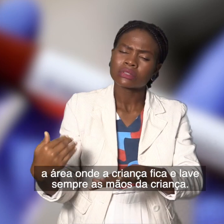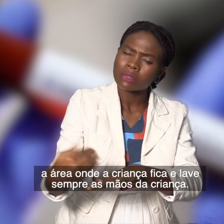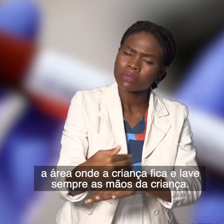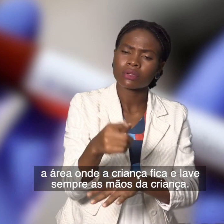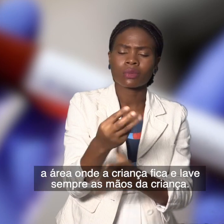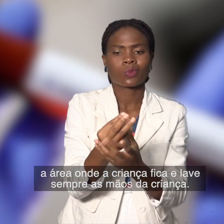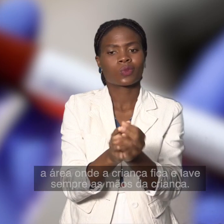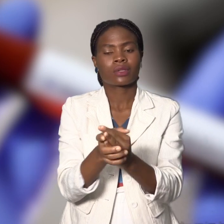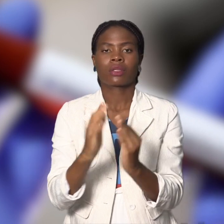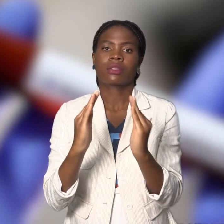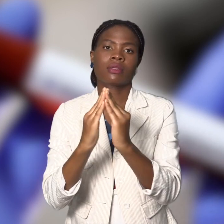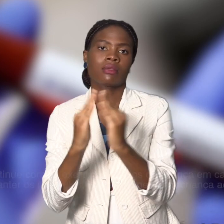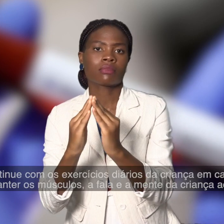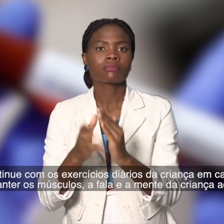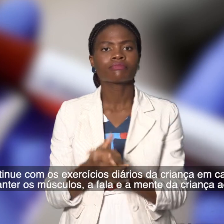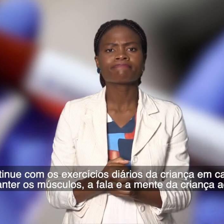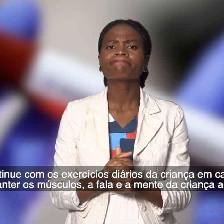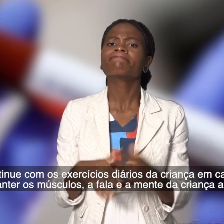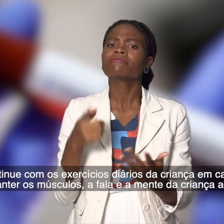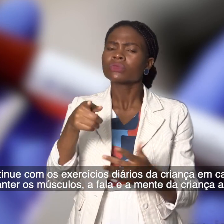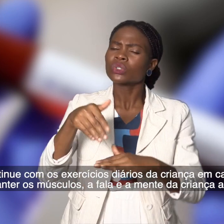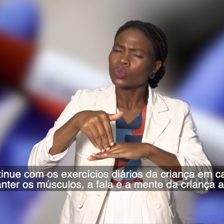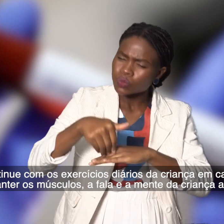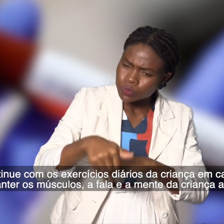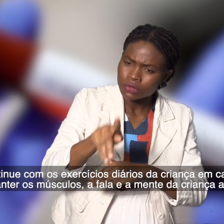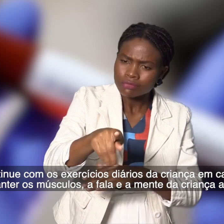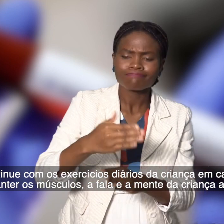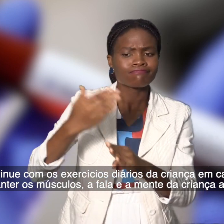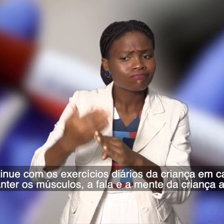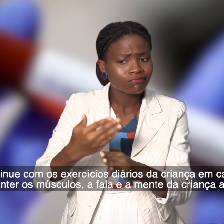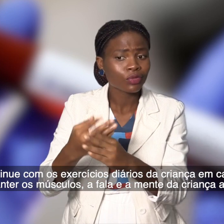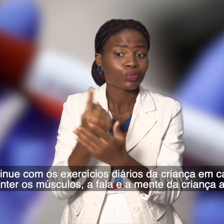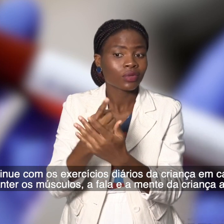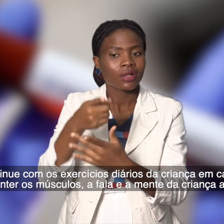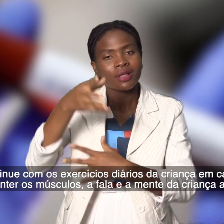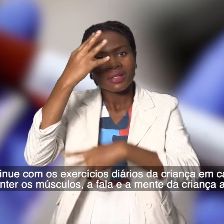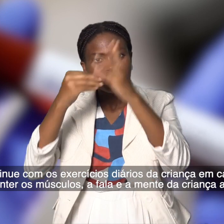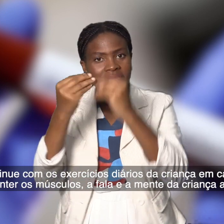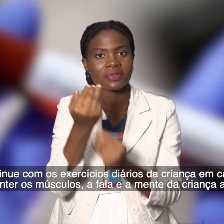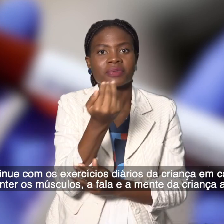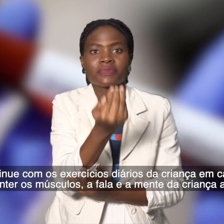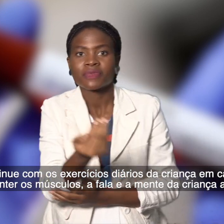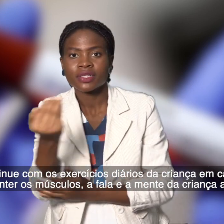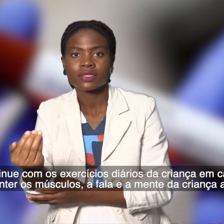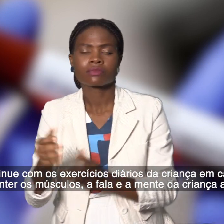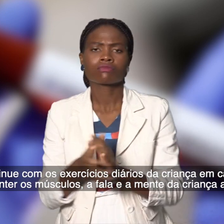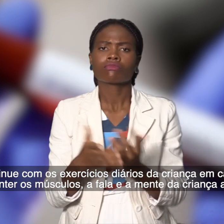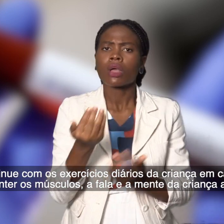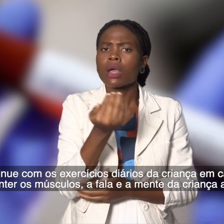mãos da criança. Continue com os exercícios diários da criança em casa para manter os músculos, a